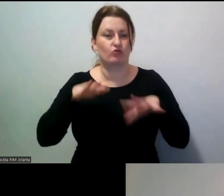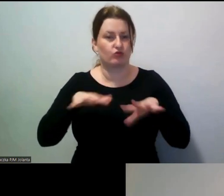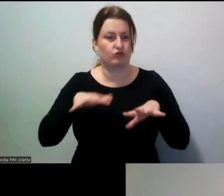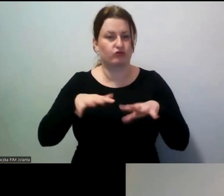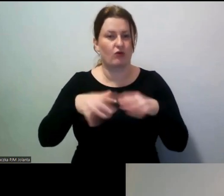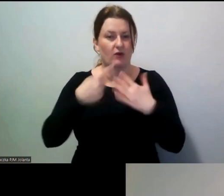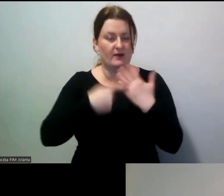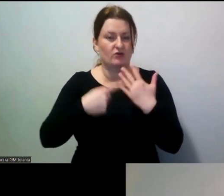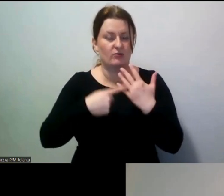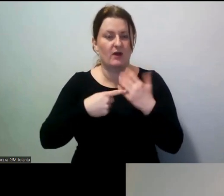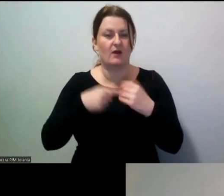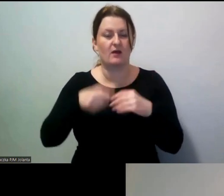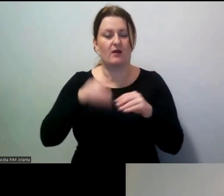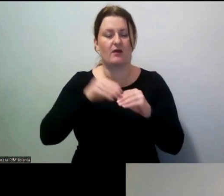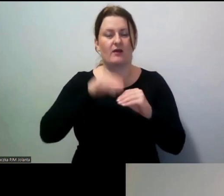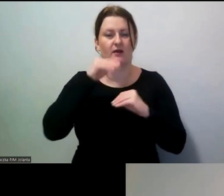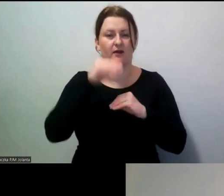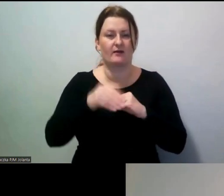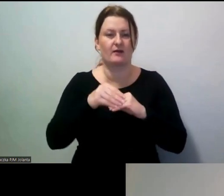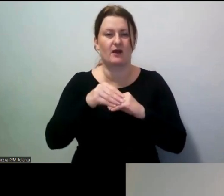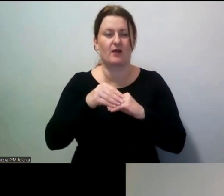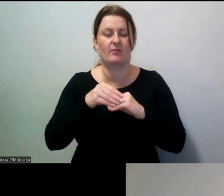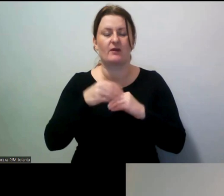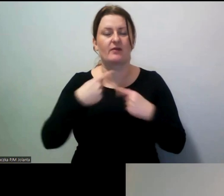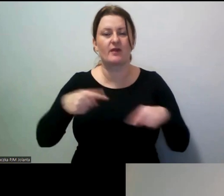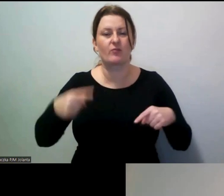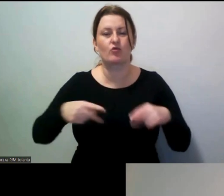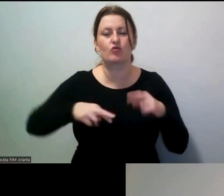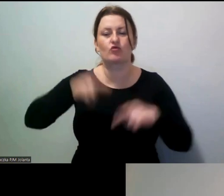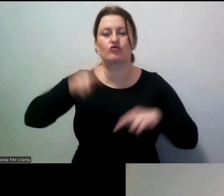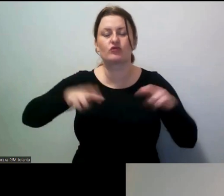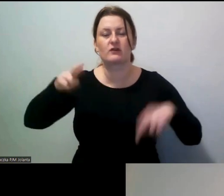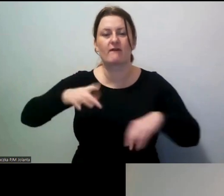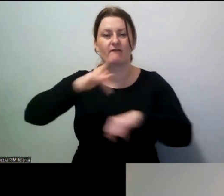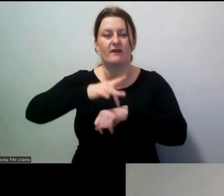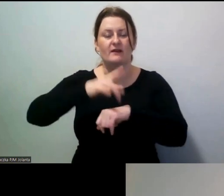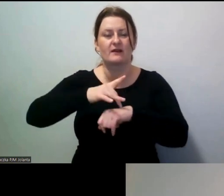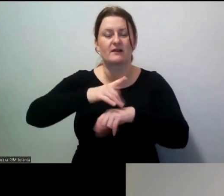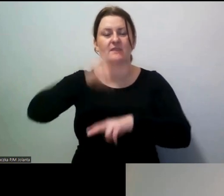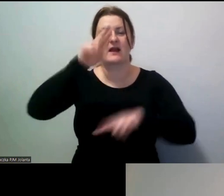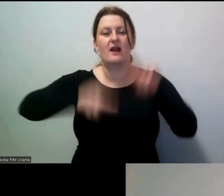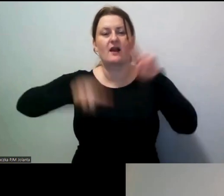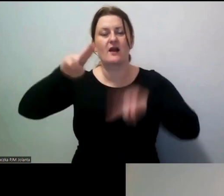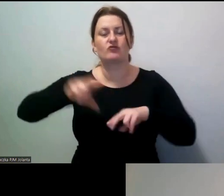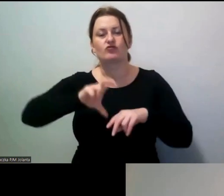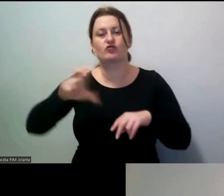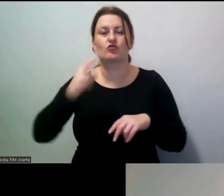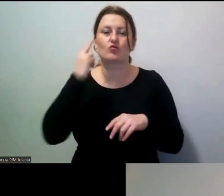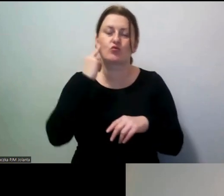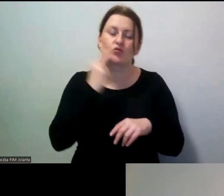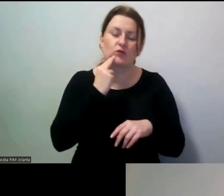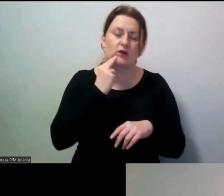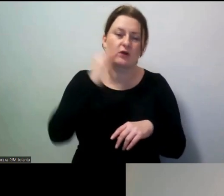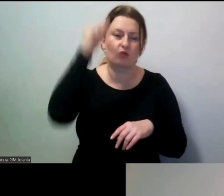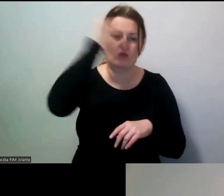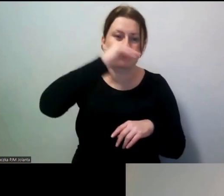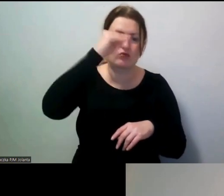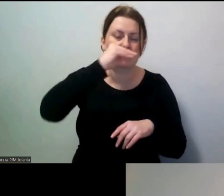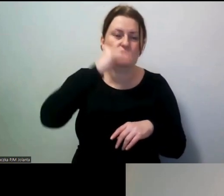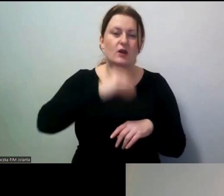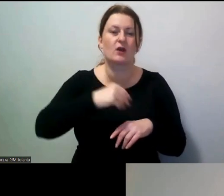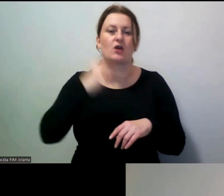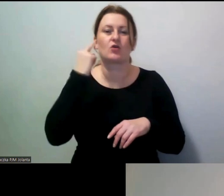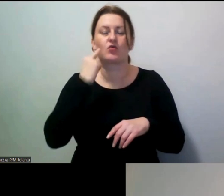tym etapie nie różnicowałyśmy wyników w zależności od tego, czy to był głuchy uczeń, głuche